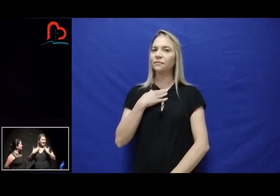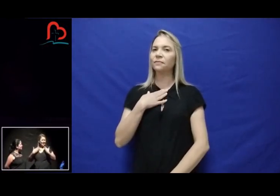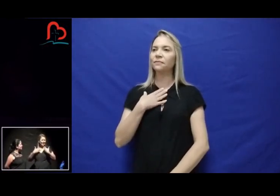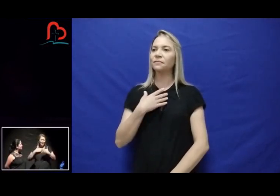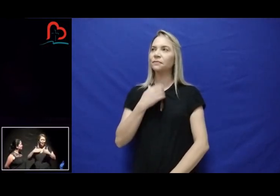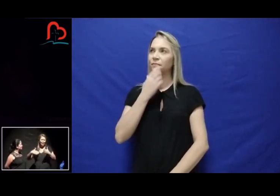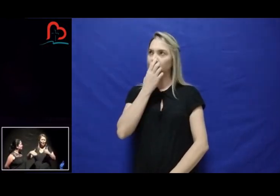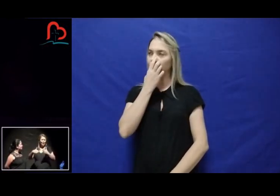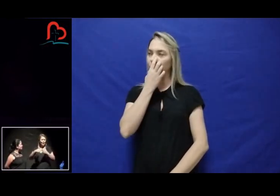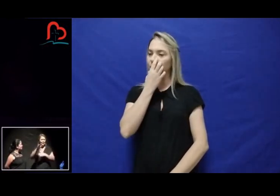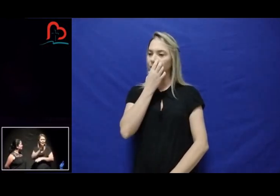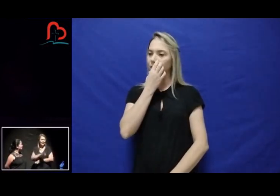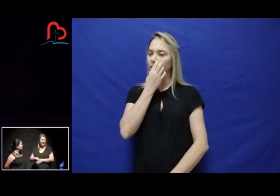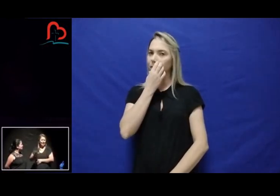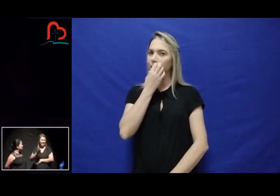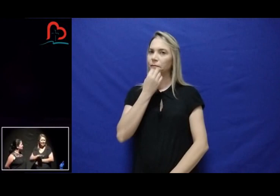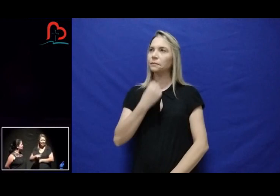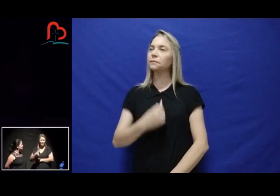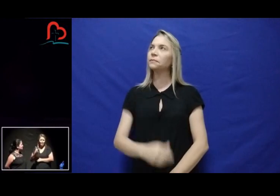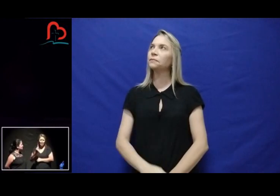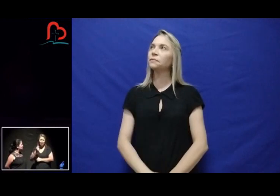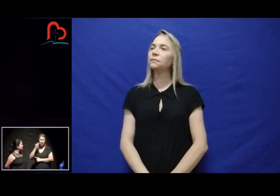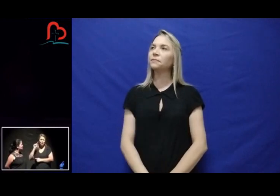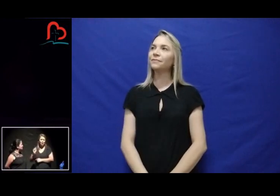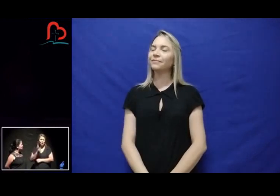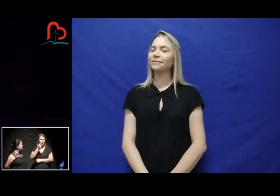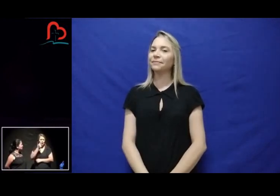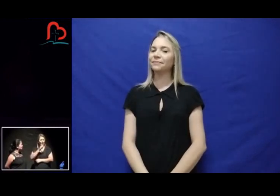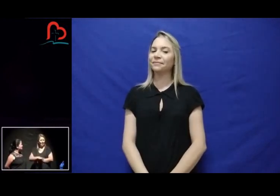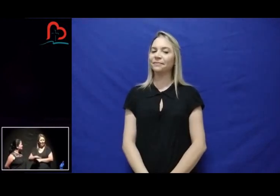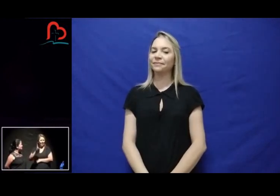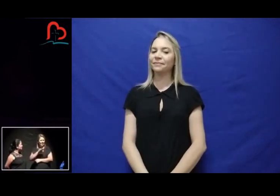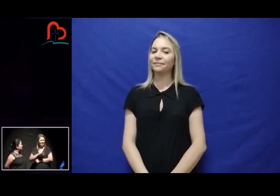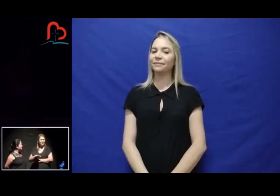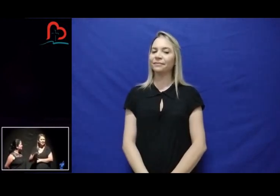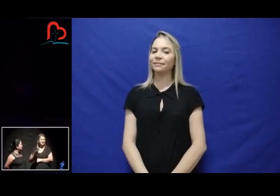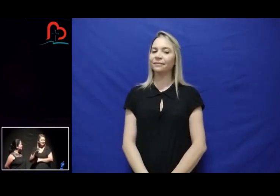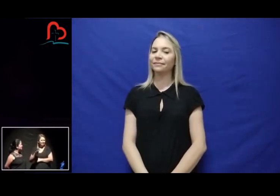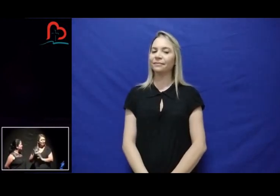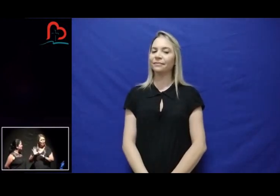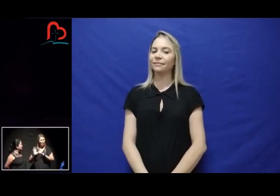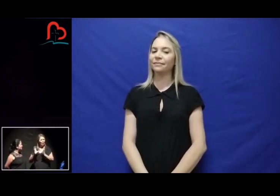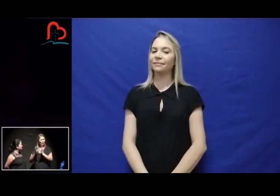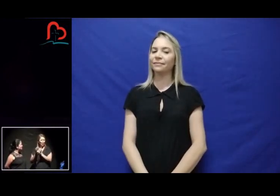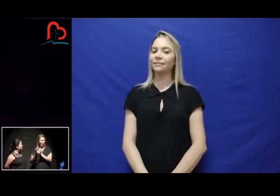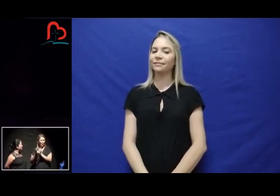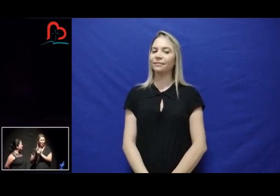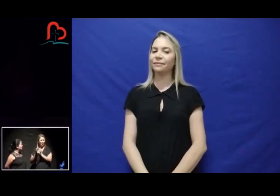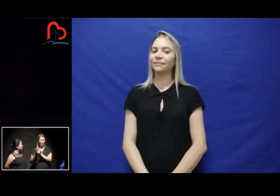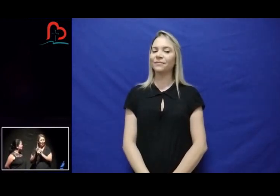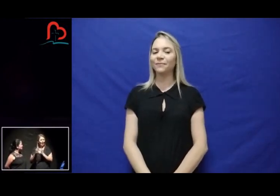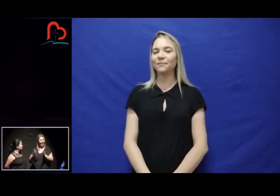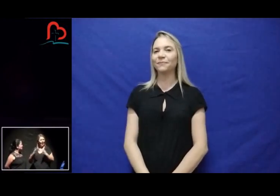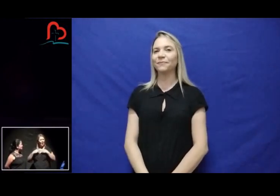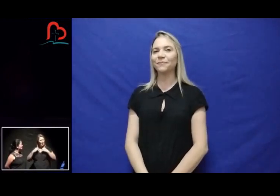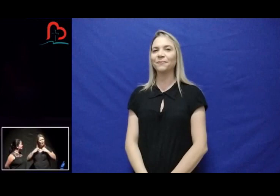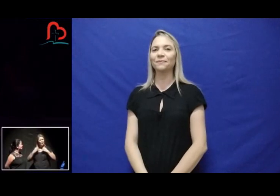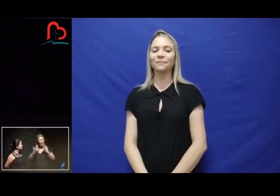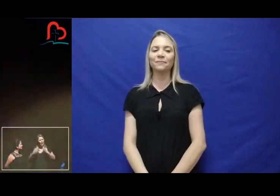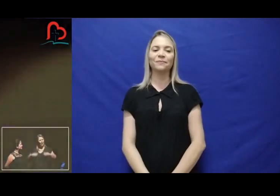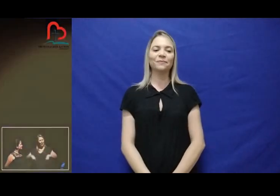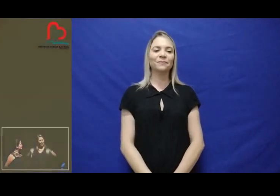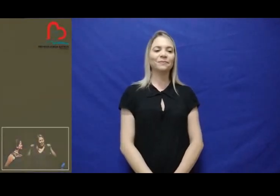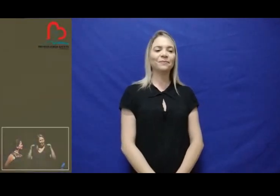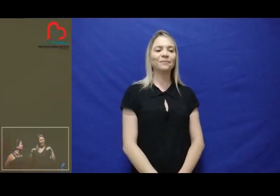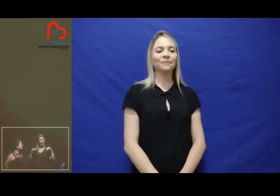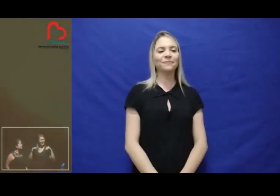crianças. 20 mil crianças que fazem parte dessa colcha maravilhosa que nós estamos formando.